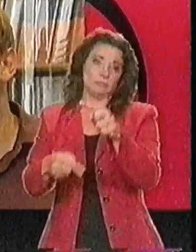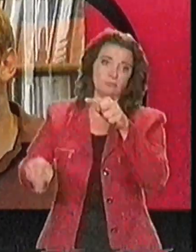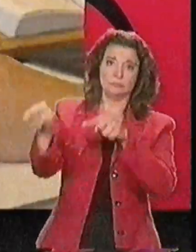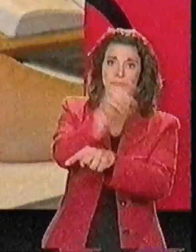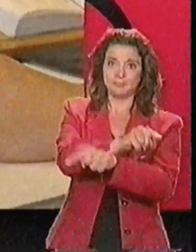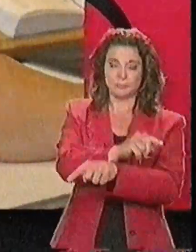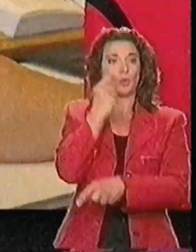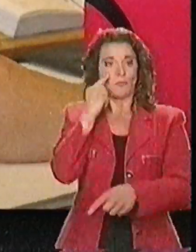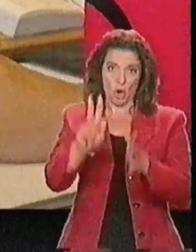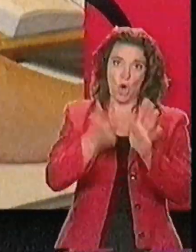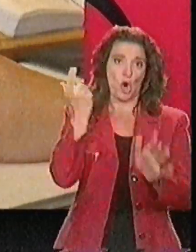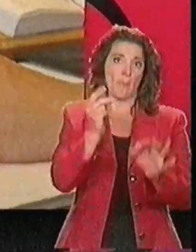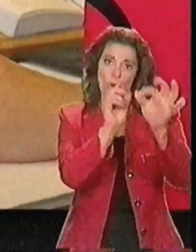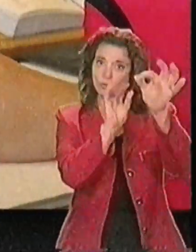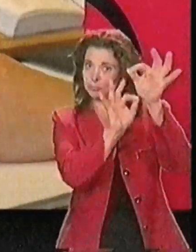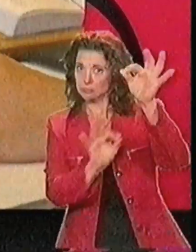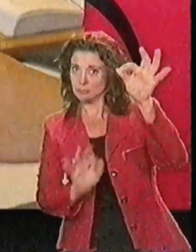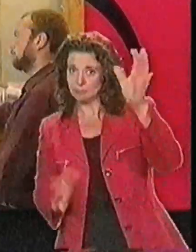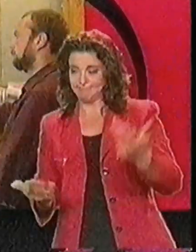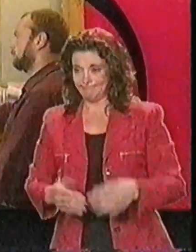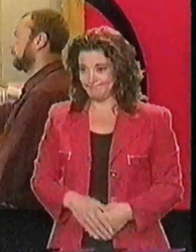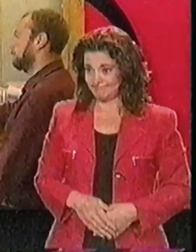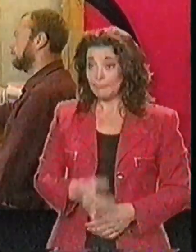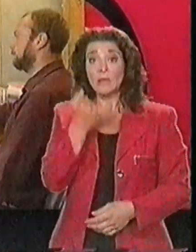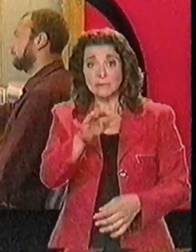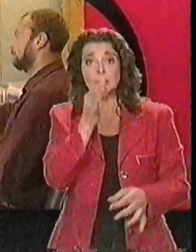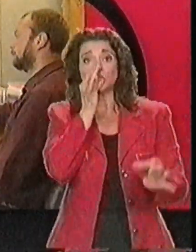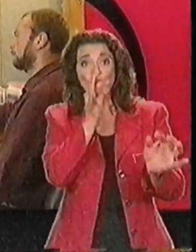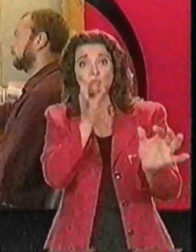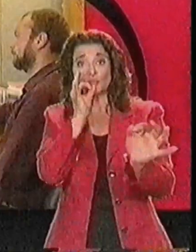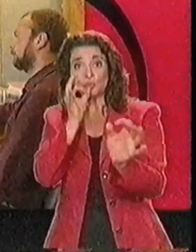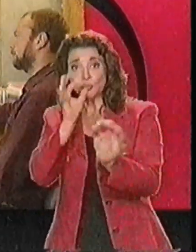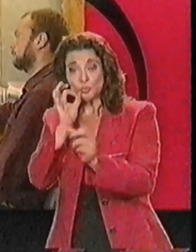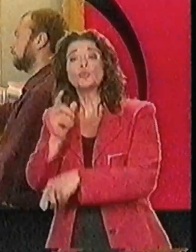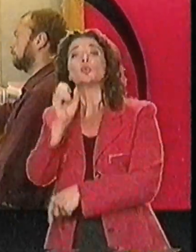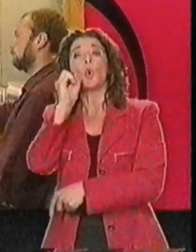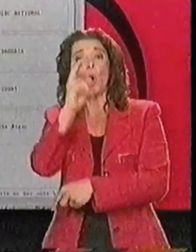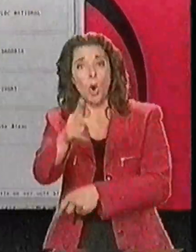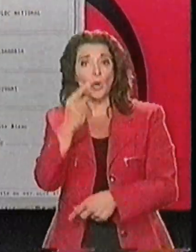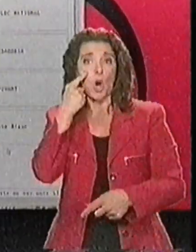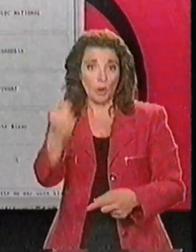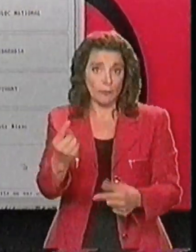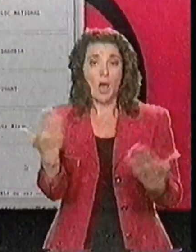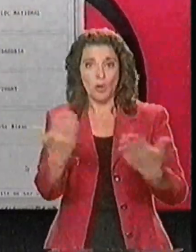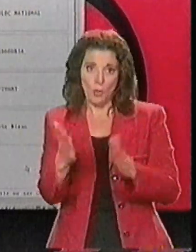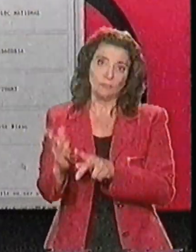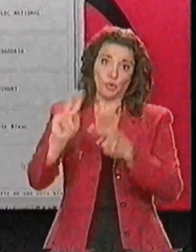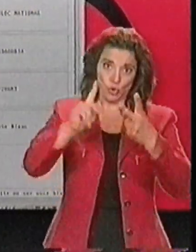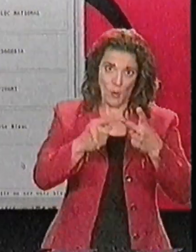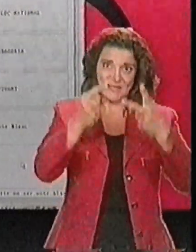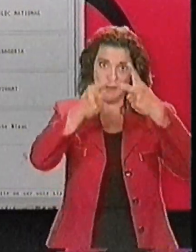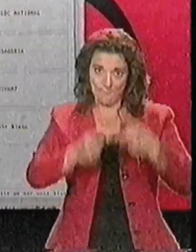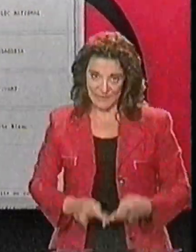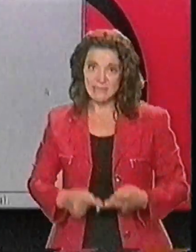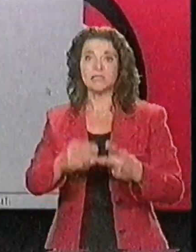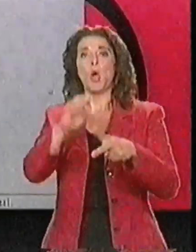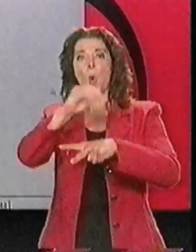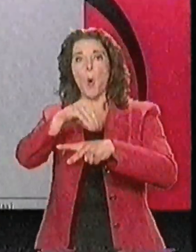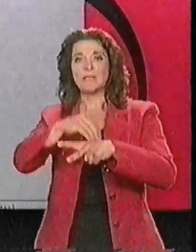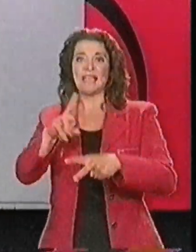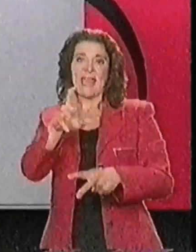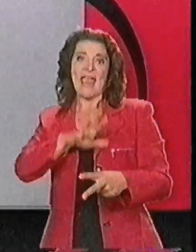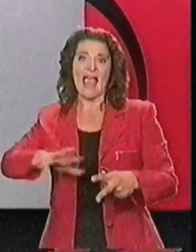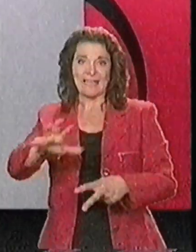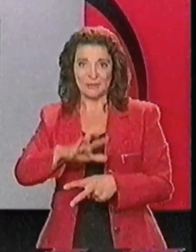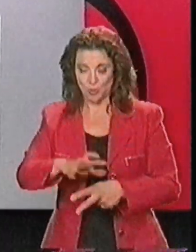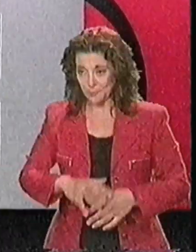niveau-là. Si vous avez tout bon, la machine vous invite alors à voter de la même manière pour le conseil régional. Petite astuce